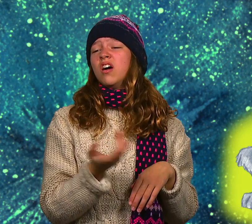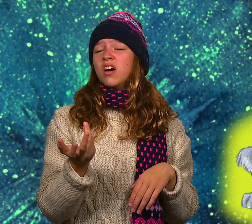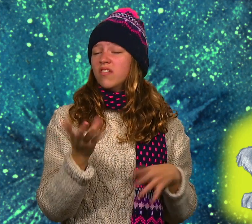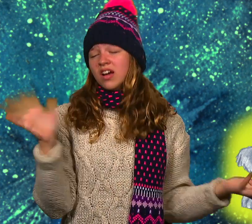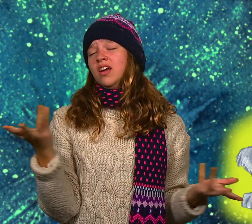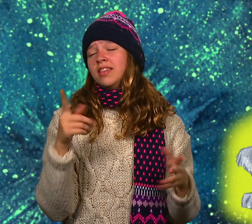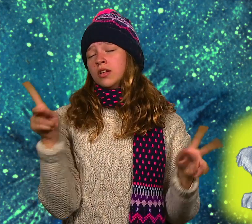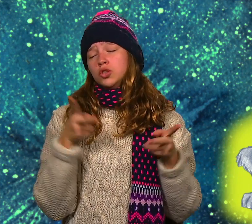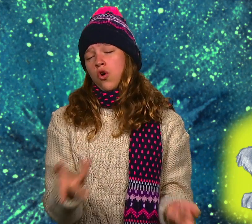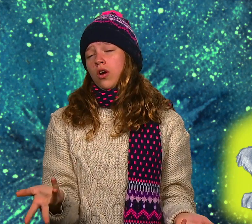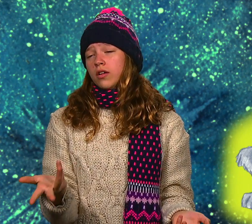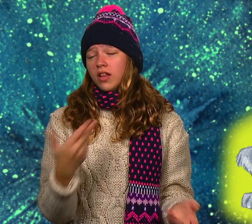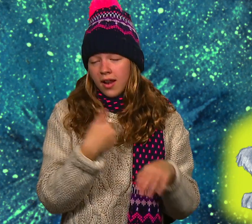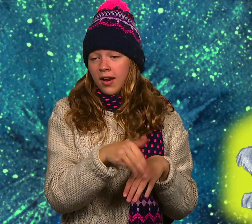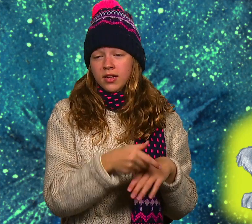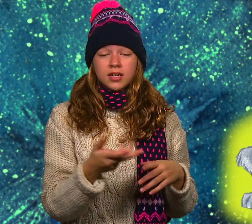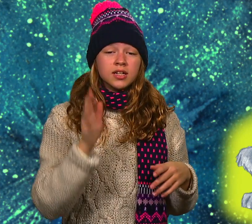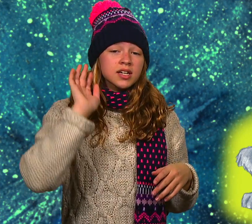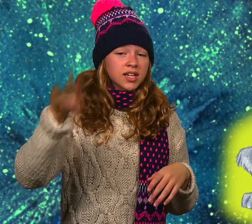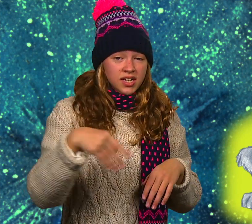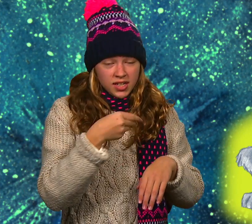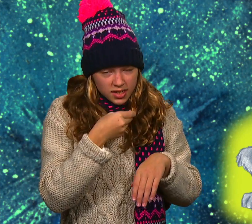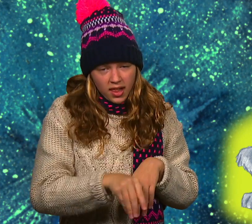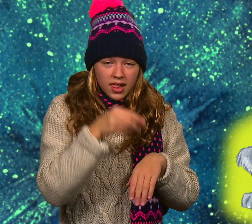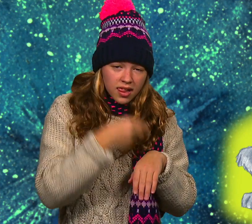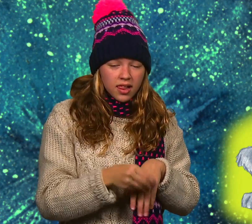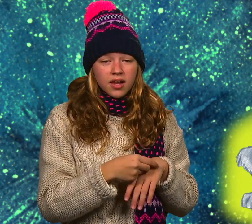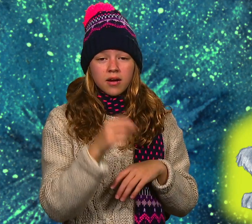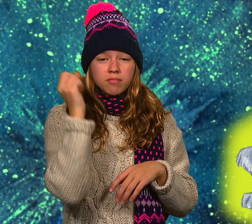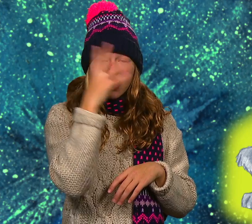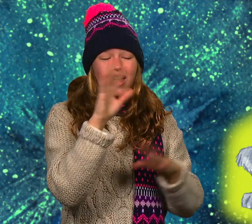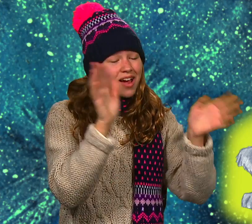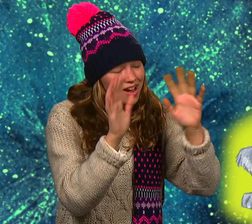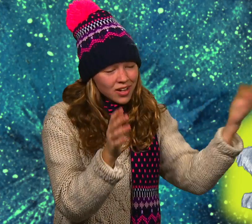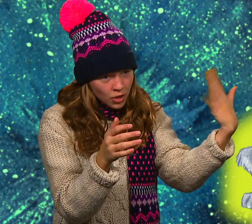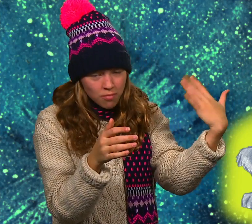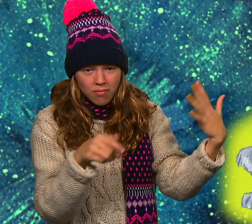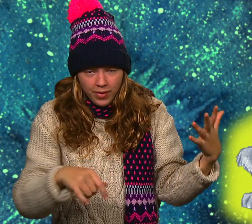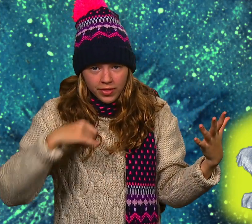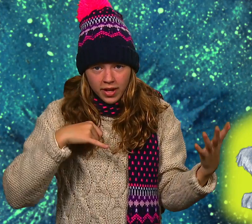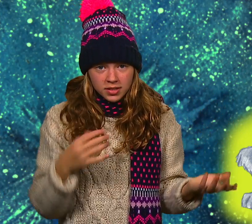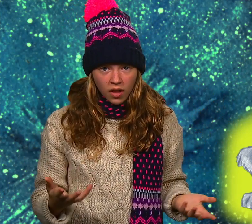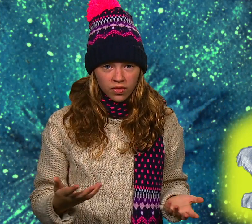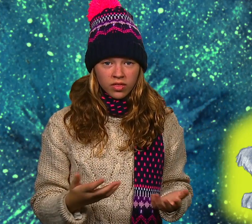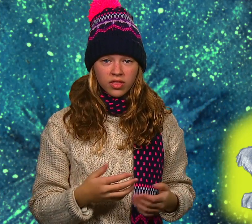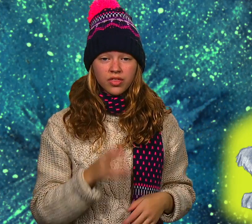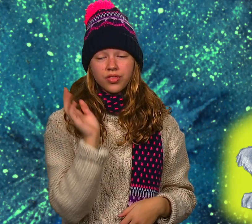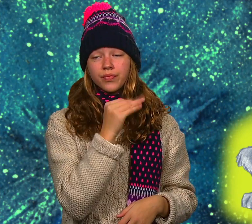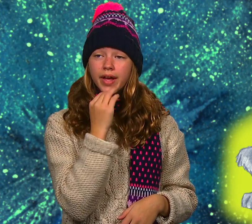Soja. Was ist da wohl drin? Soja, komm mal her! Aber Soja, die